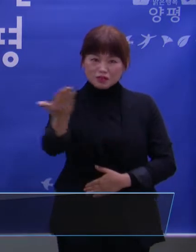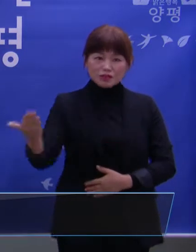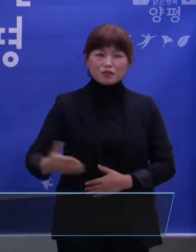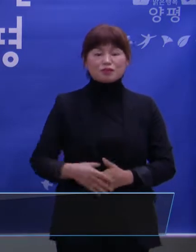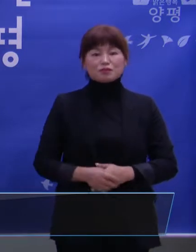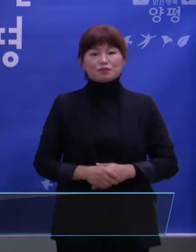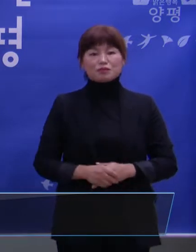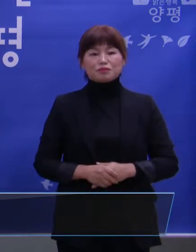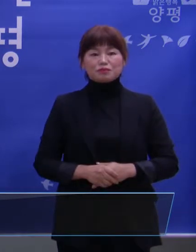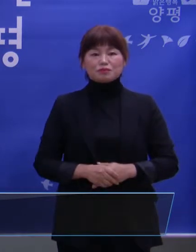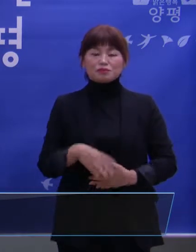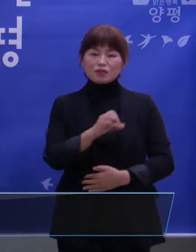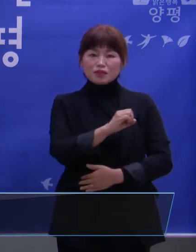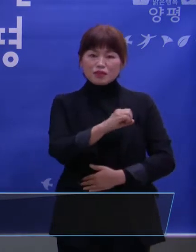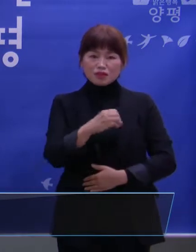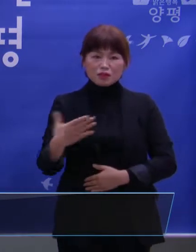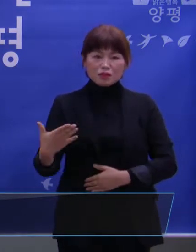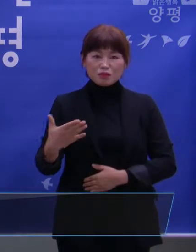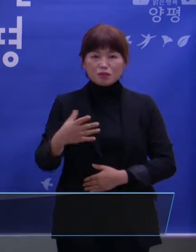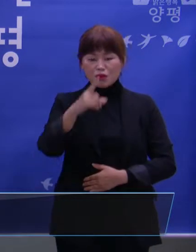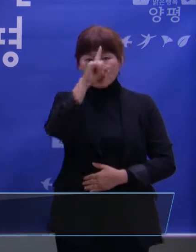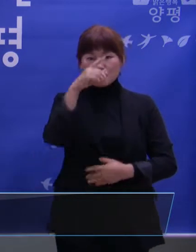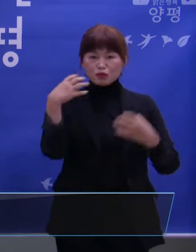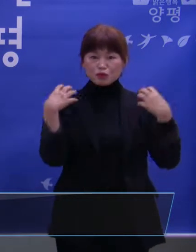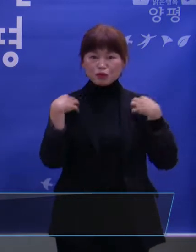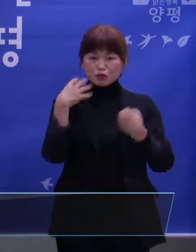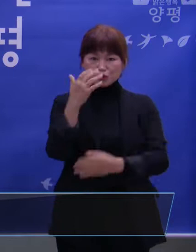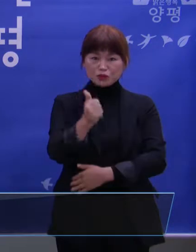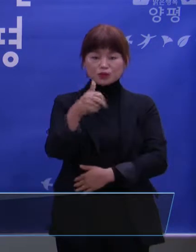재난안전대책본부장 양평군수 정봉균입니다.